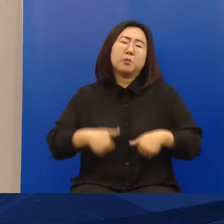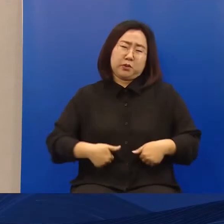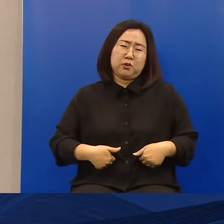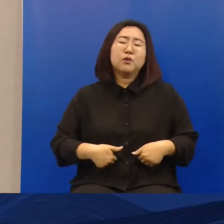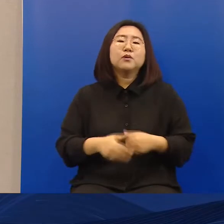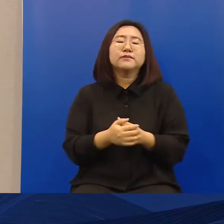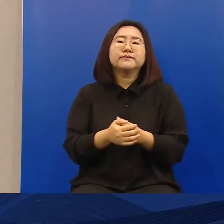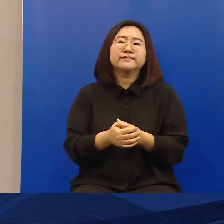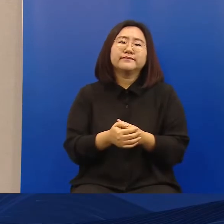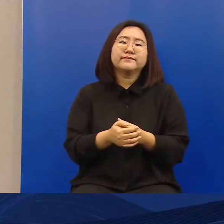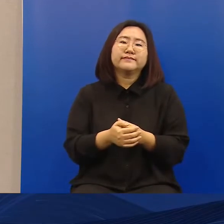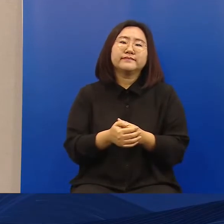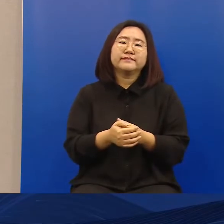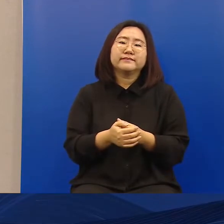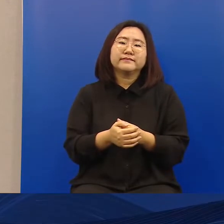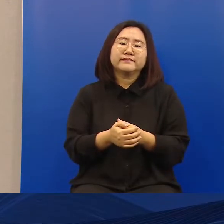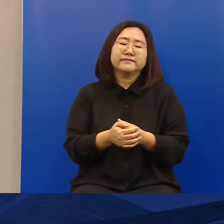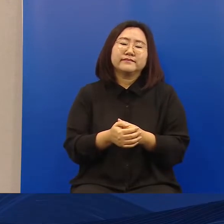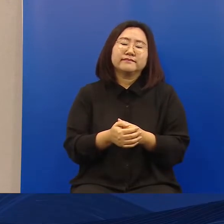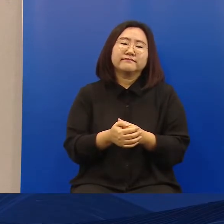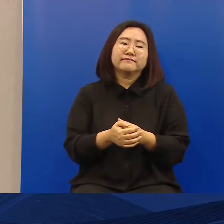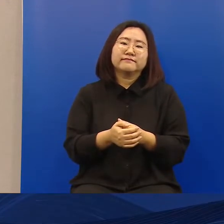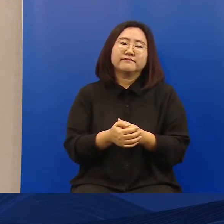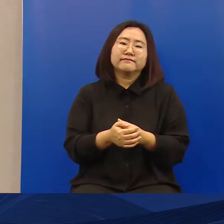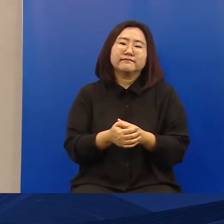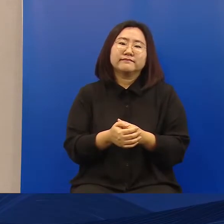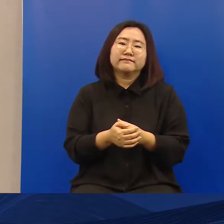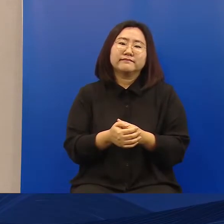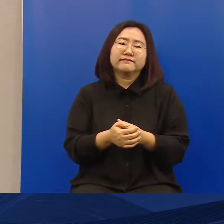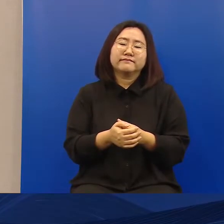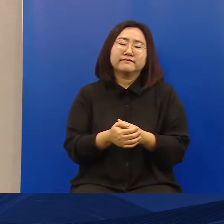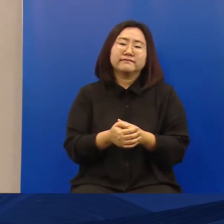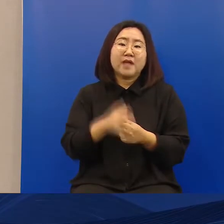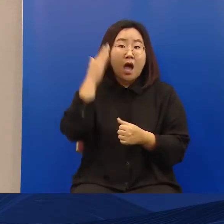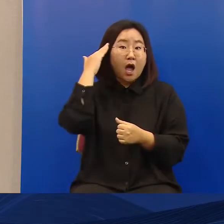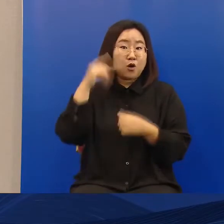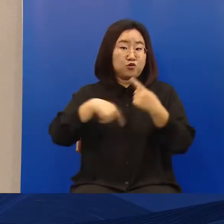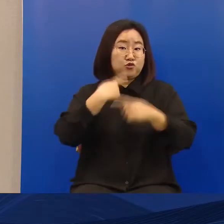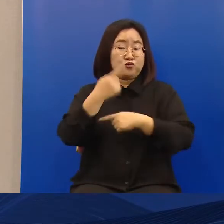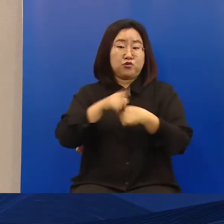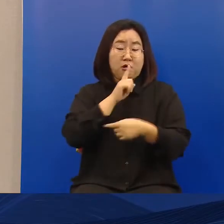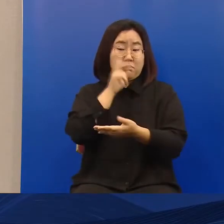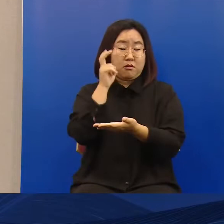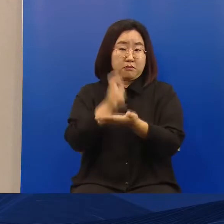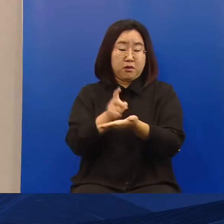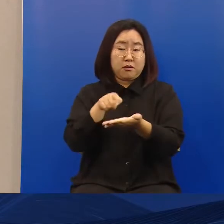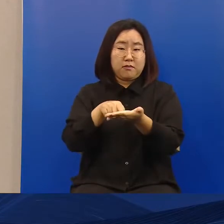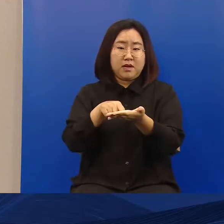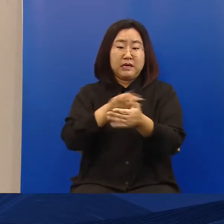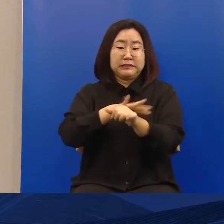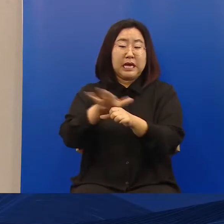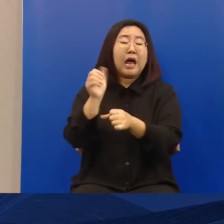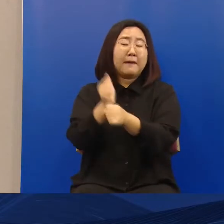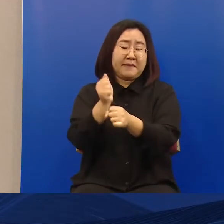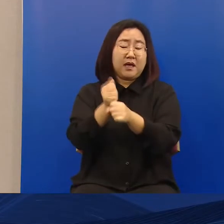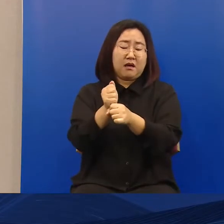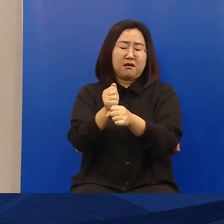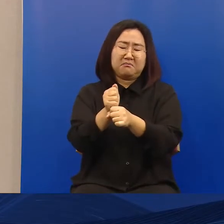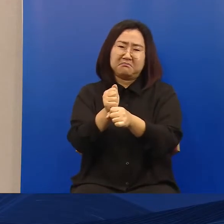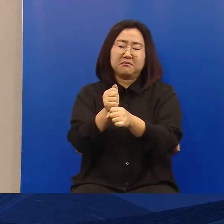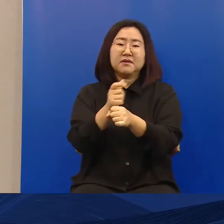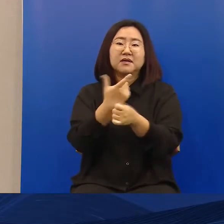데 있어서 지금 일단 그 한국 수화언어법이 있는데 잘 만들어지긴